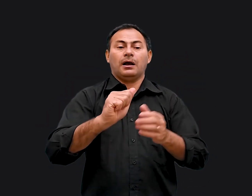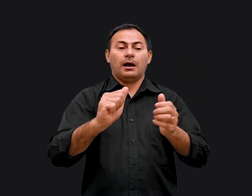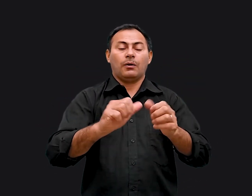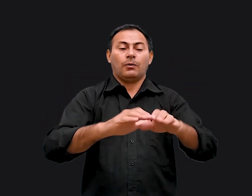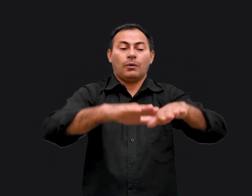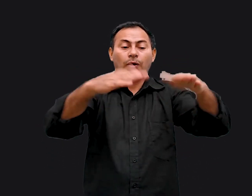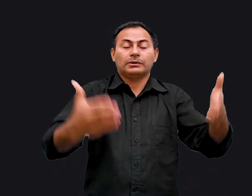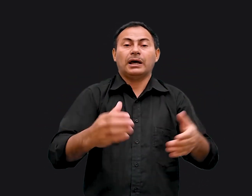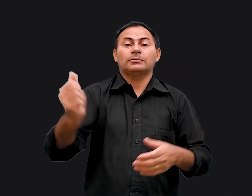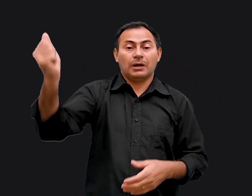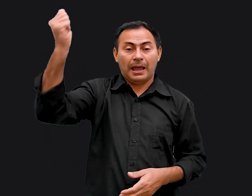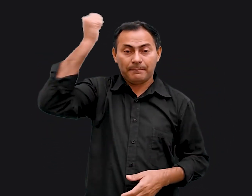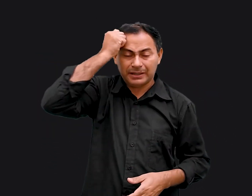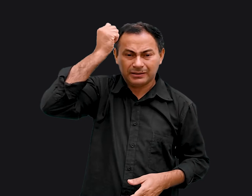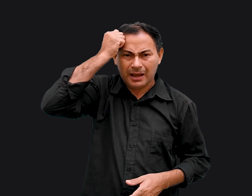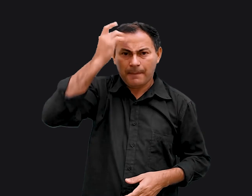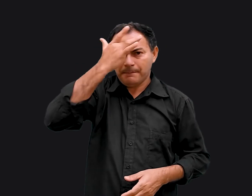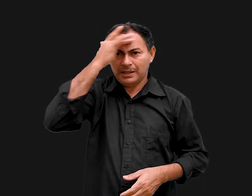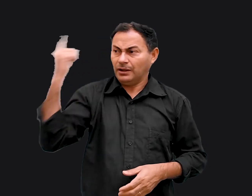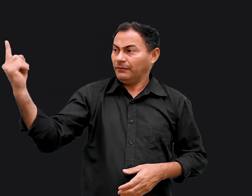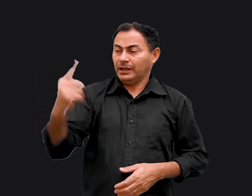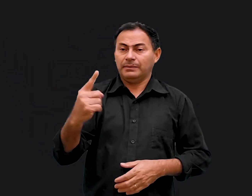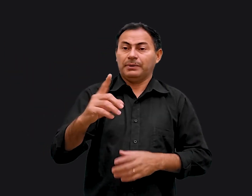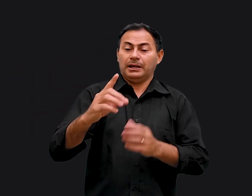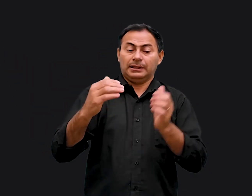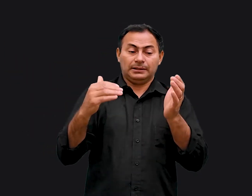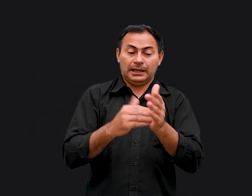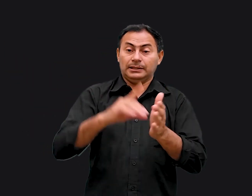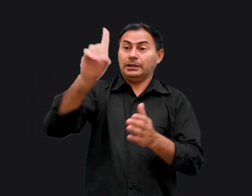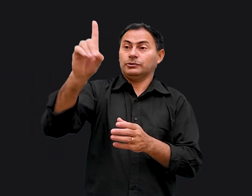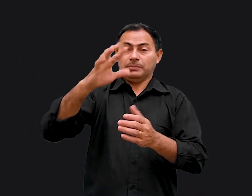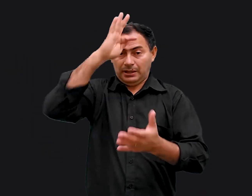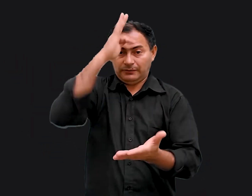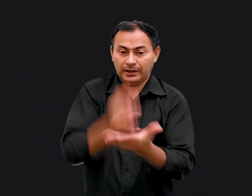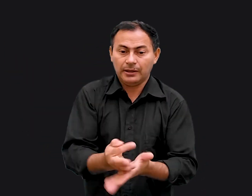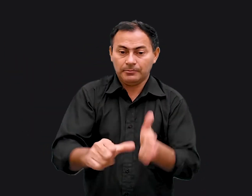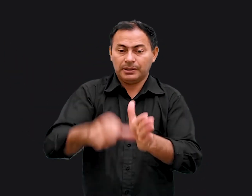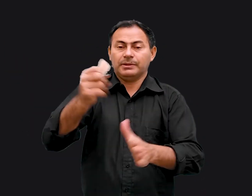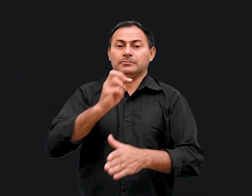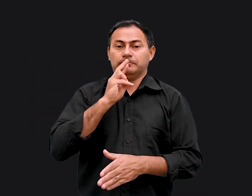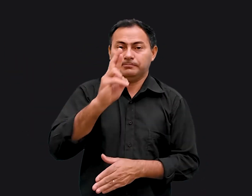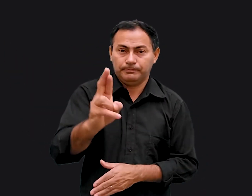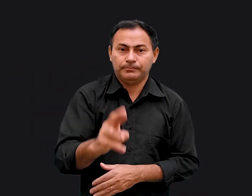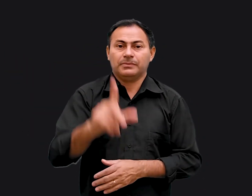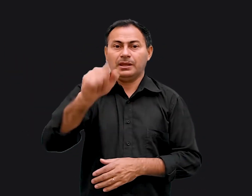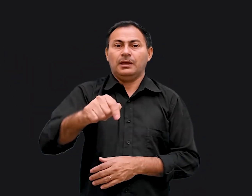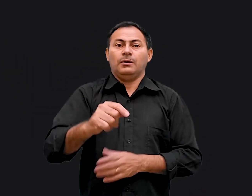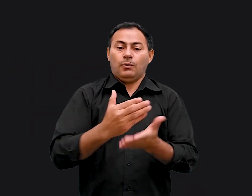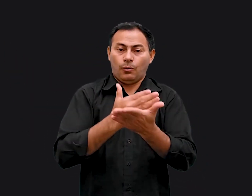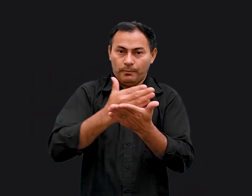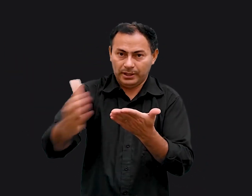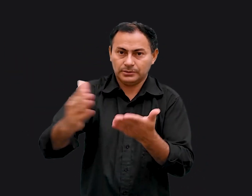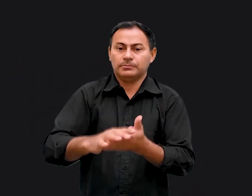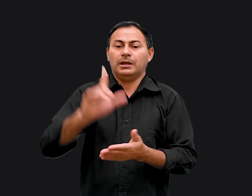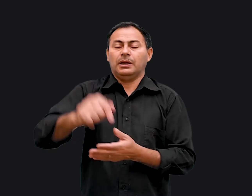do arrependimento. Quando as pessoas vêm até Deus pela fé, primeiro elas precisam responder. Isso é o começo. Isso